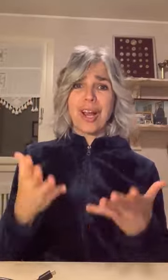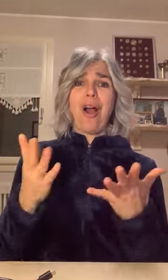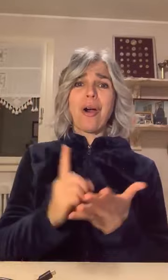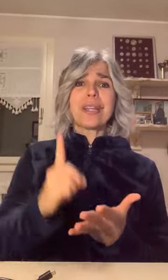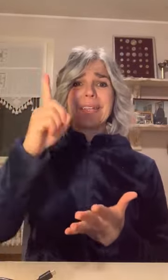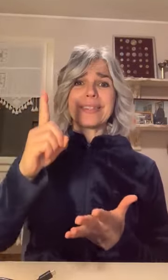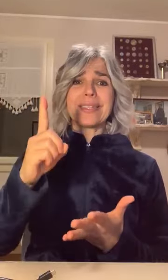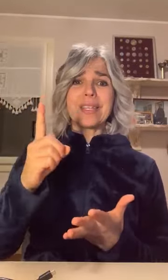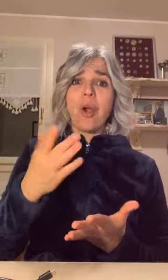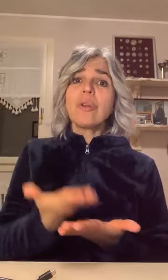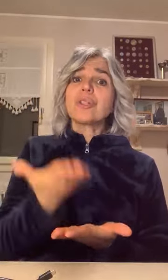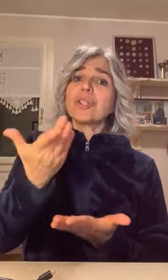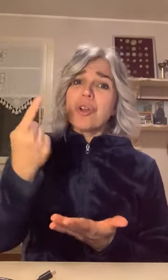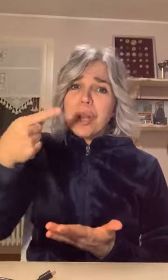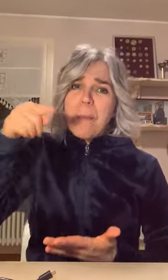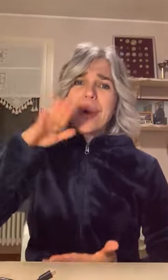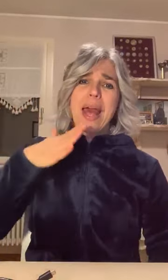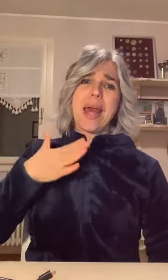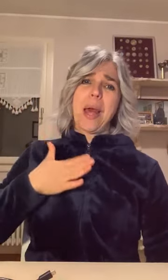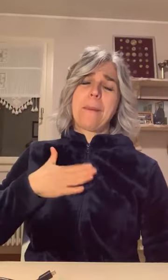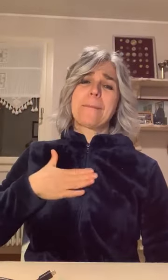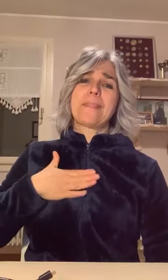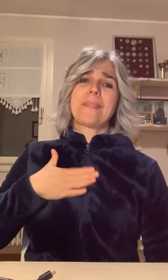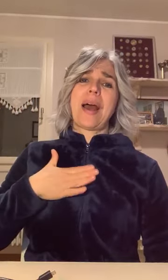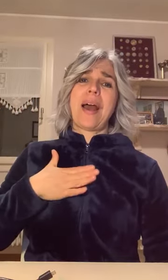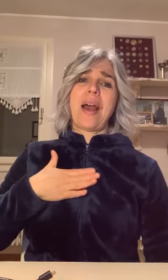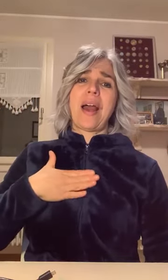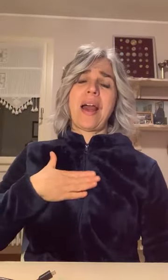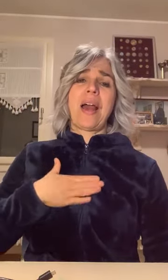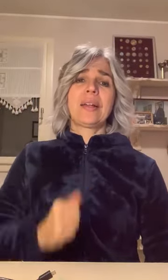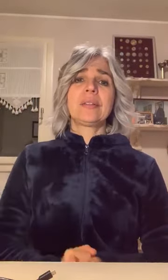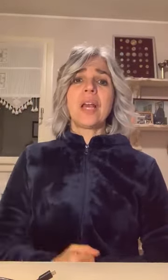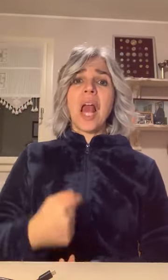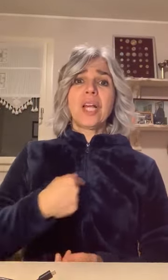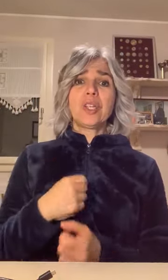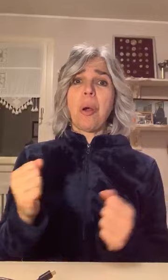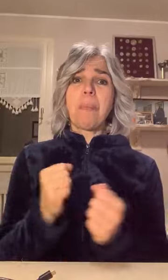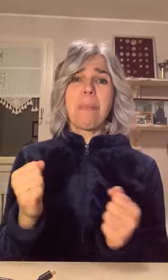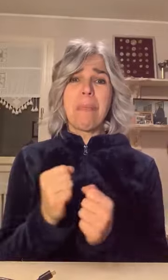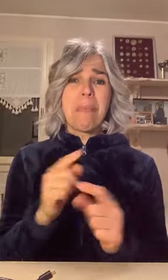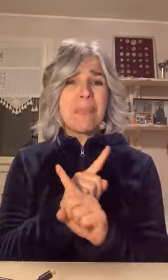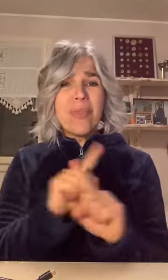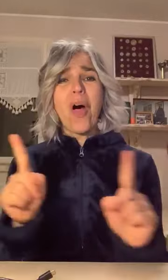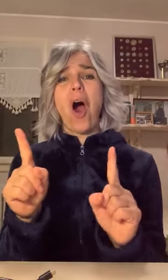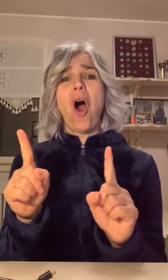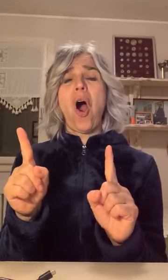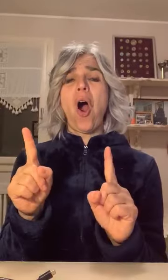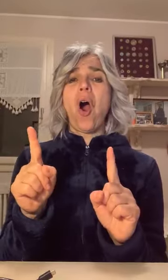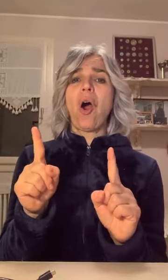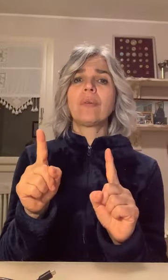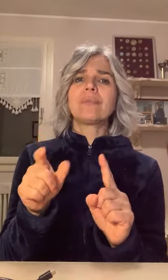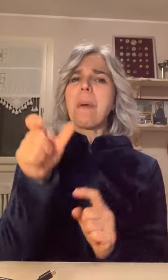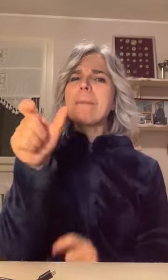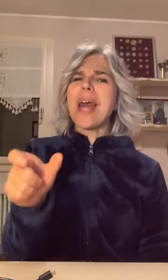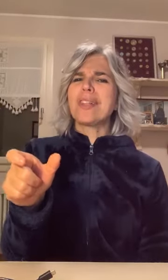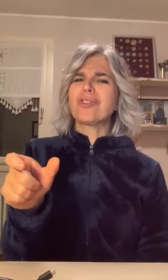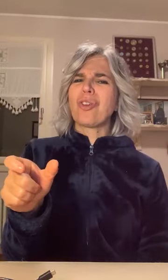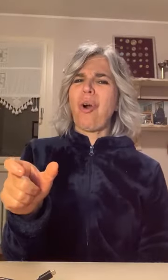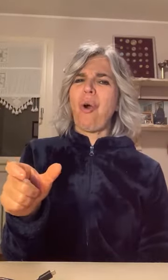me, afferma il salmista. Il Signore è per me. Io non temerò. Che cosa potrà farmi l'uomo? Il Signore è per me